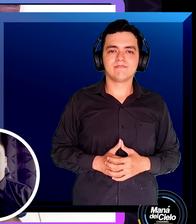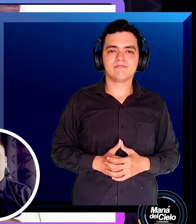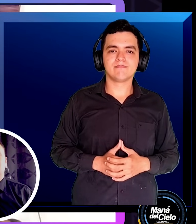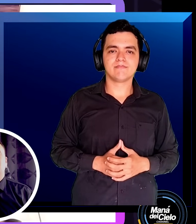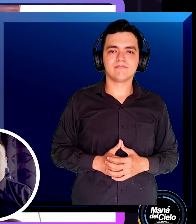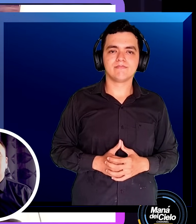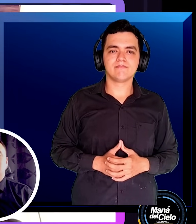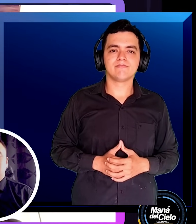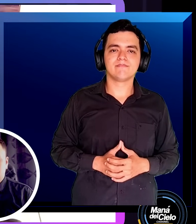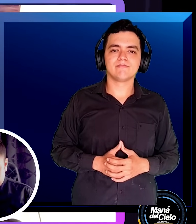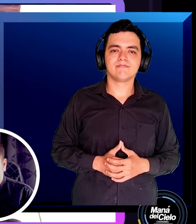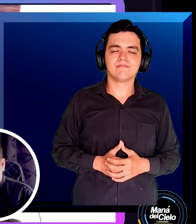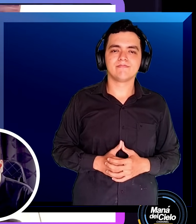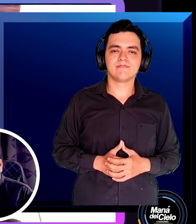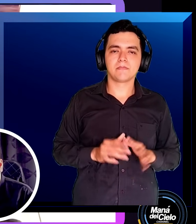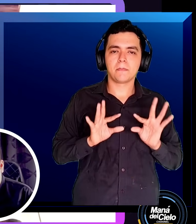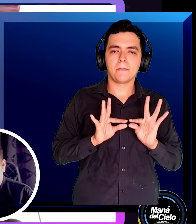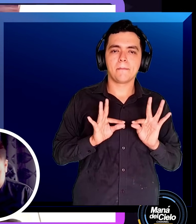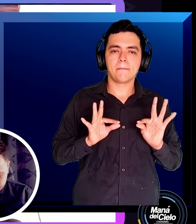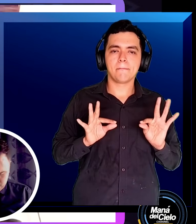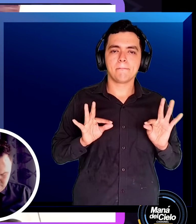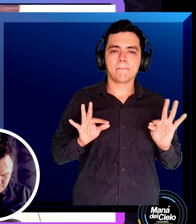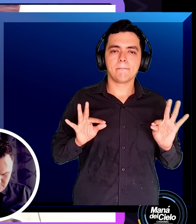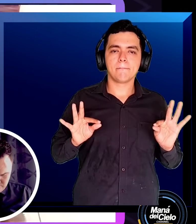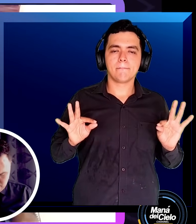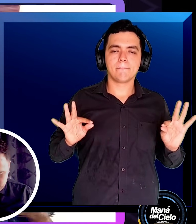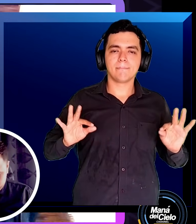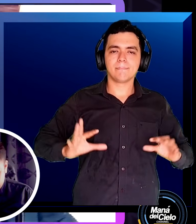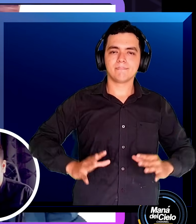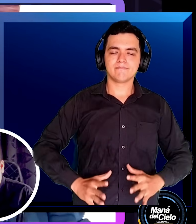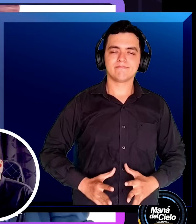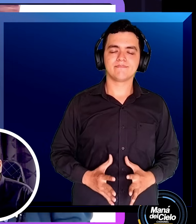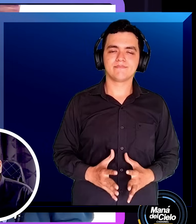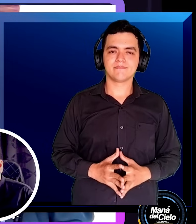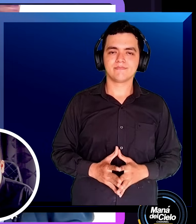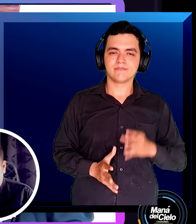Cuando yo escucho, hermanos, y